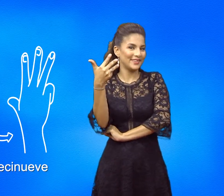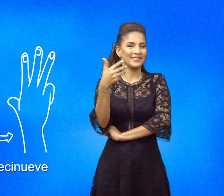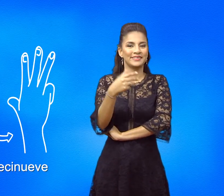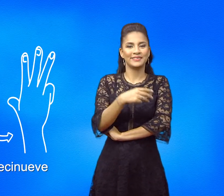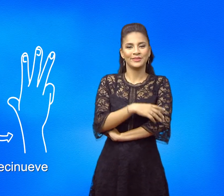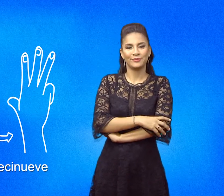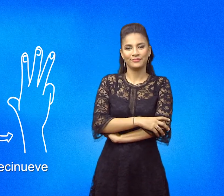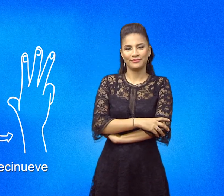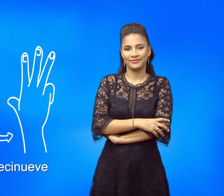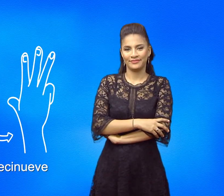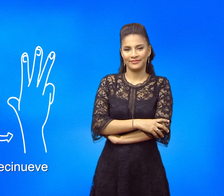19